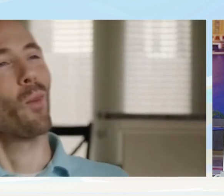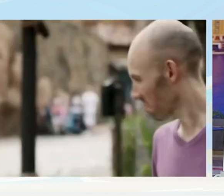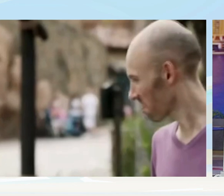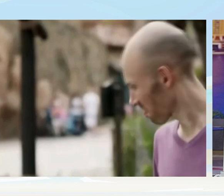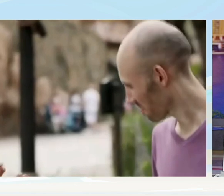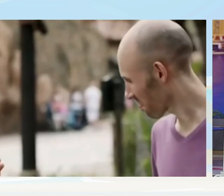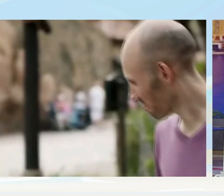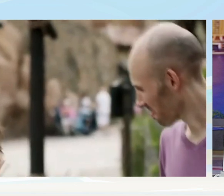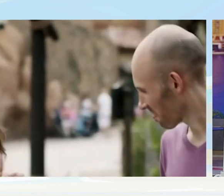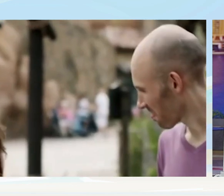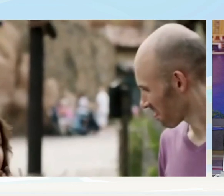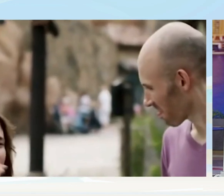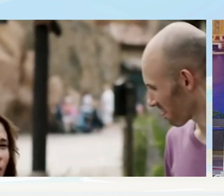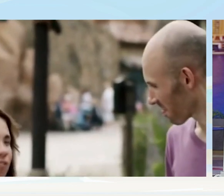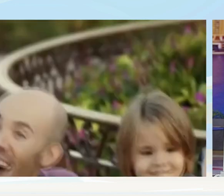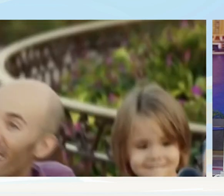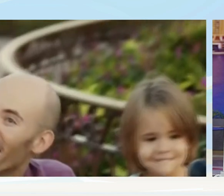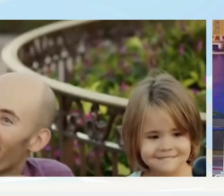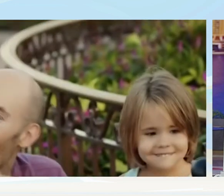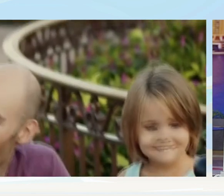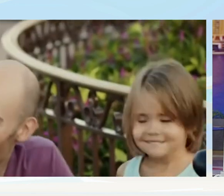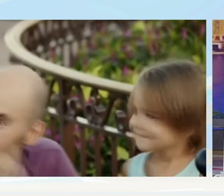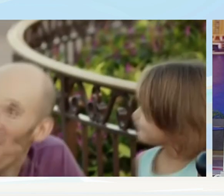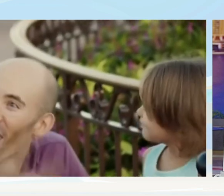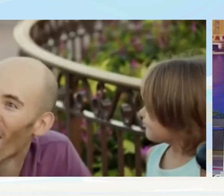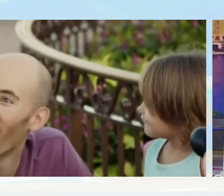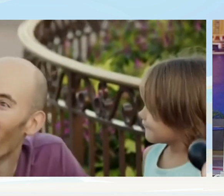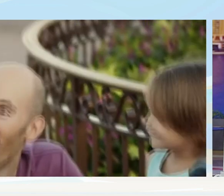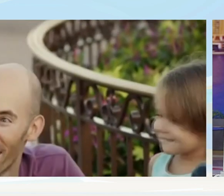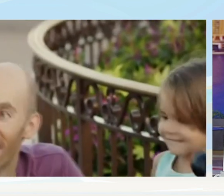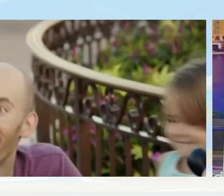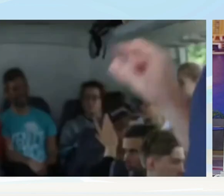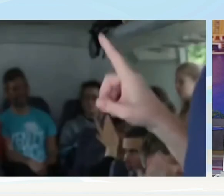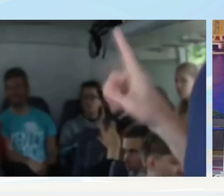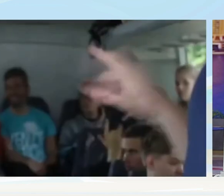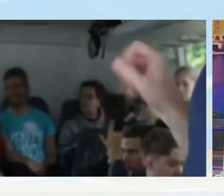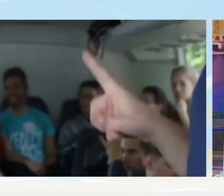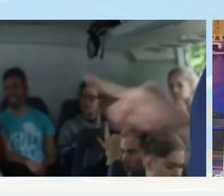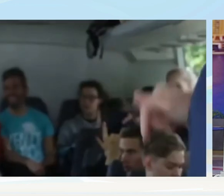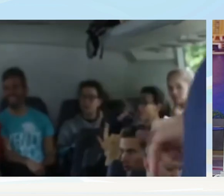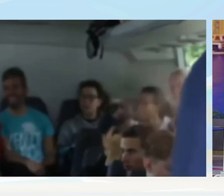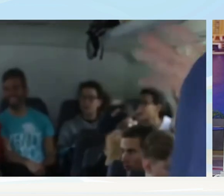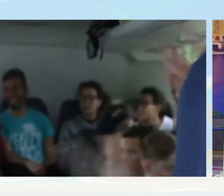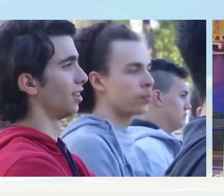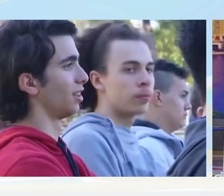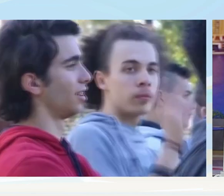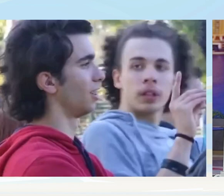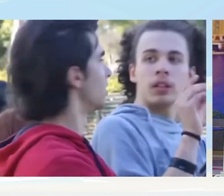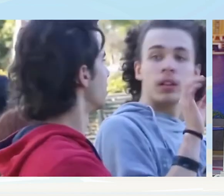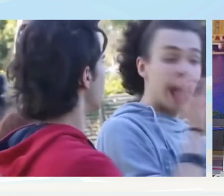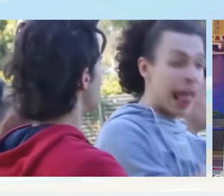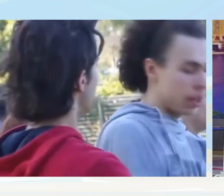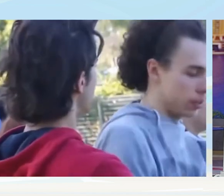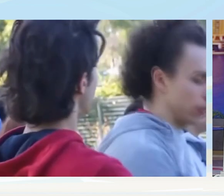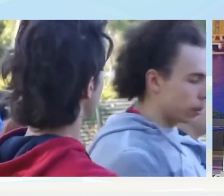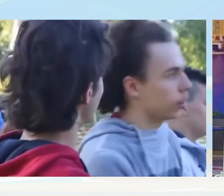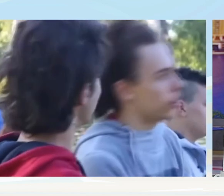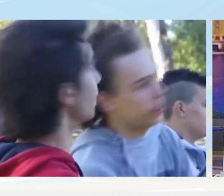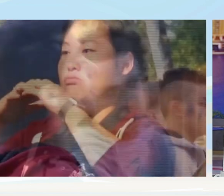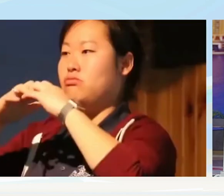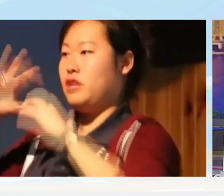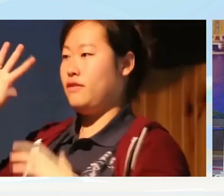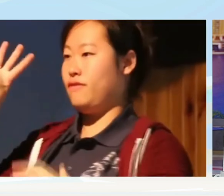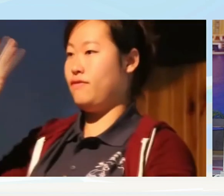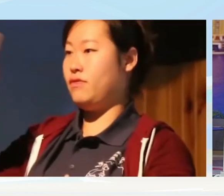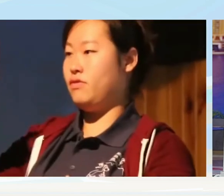لازم يكون في احتفال باللغه دي وان يتحدد لها يوم. طبعا احنا عندنا عدد كبير جدا من الصم،